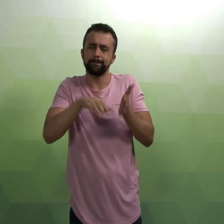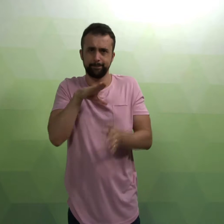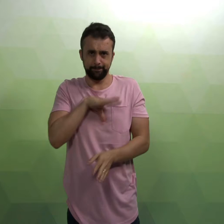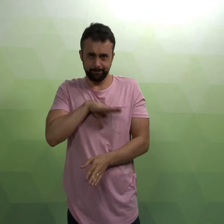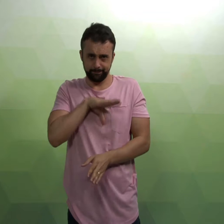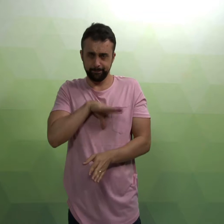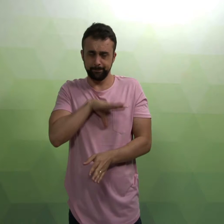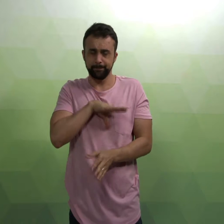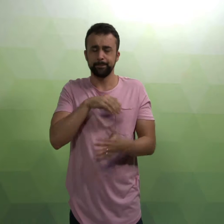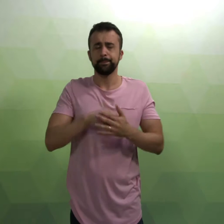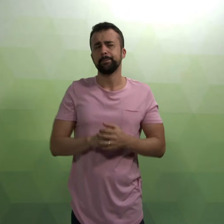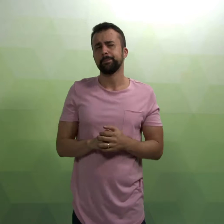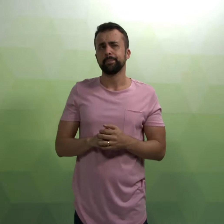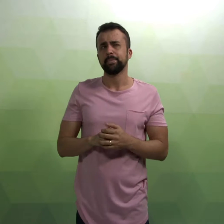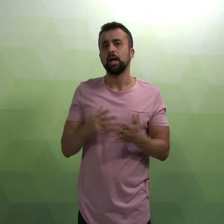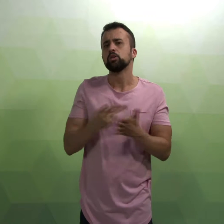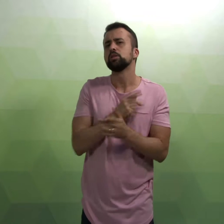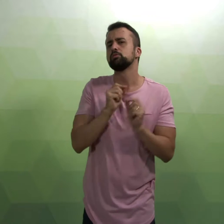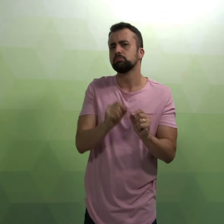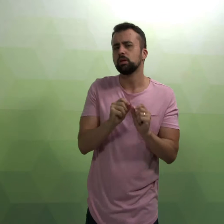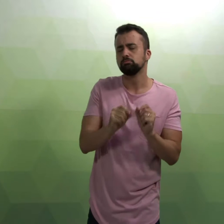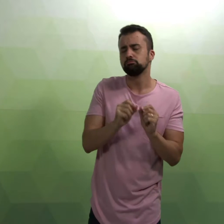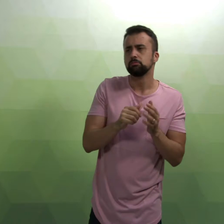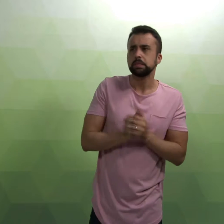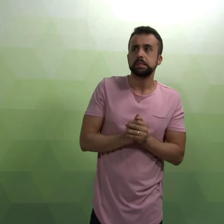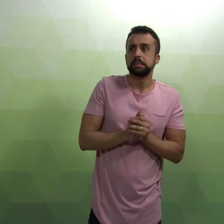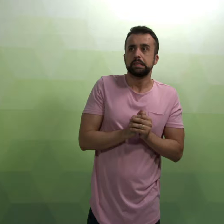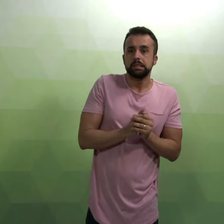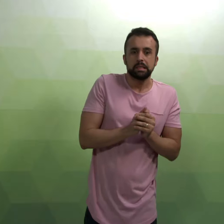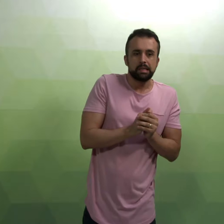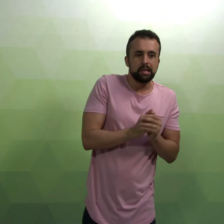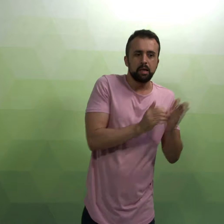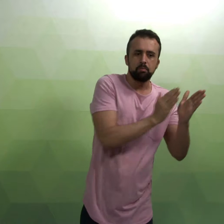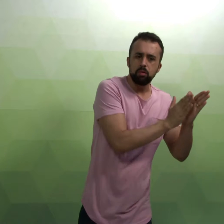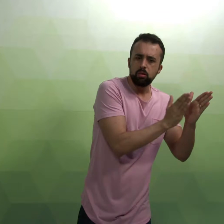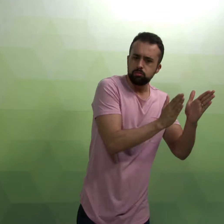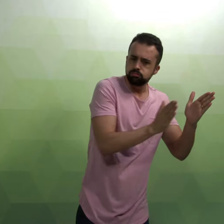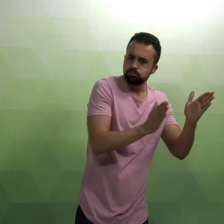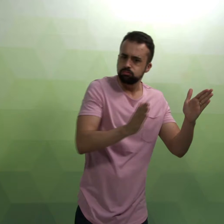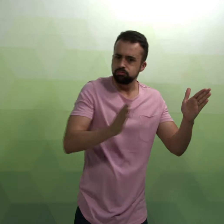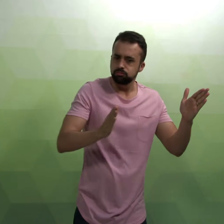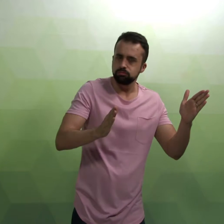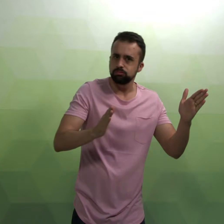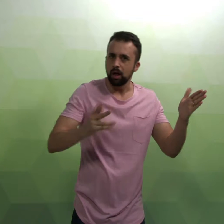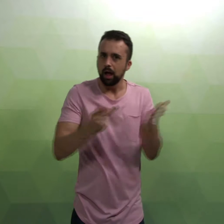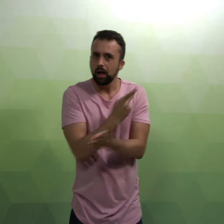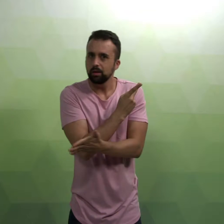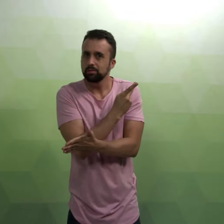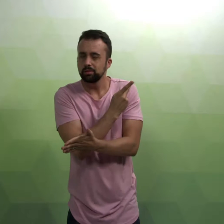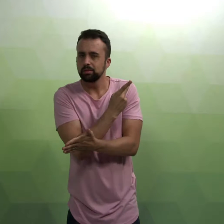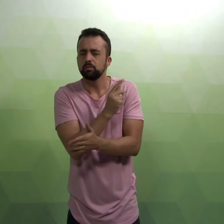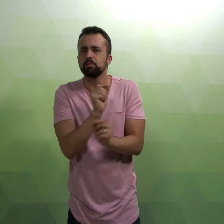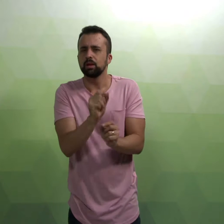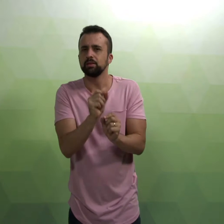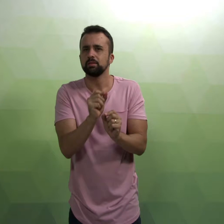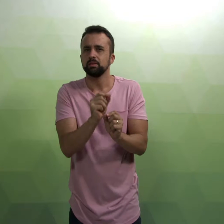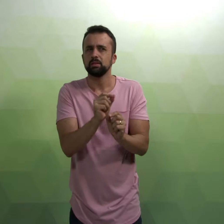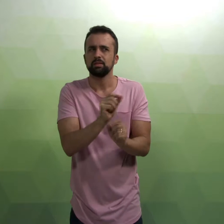Dessa forma, no desenvolvimento da escrita em língua portuguesa, em algum momento